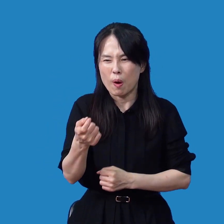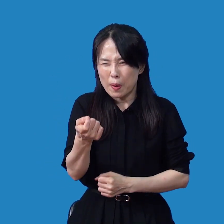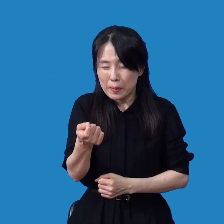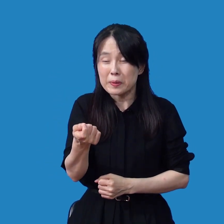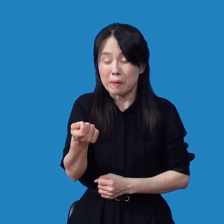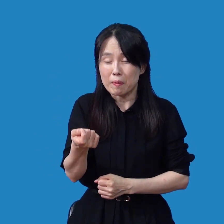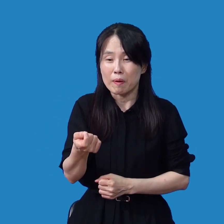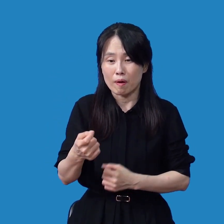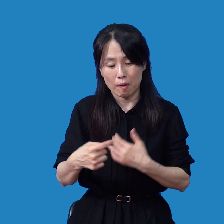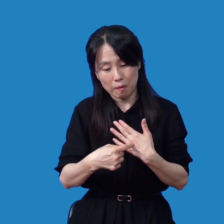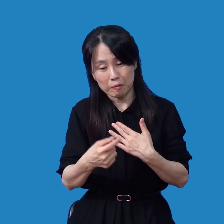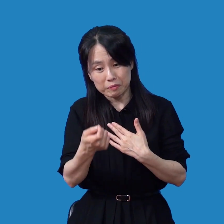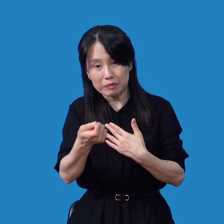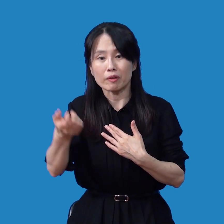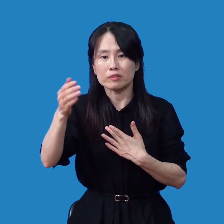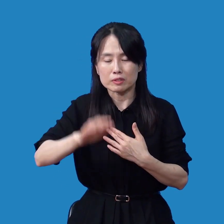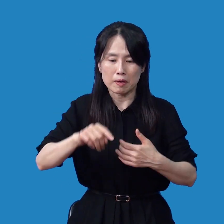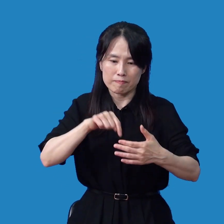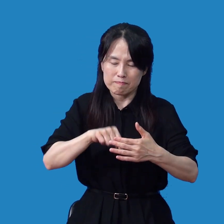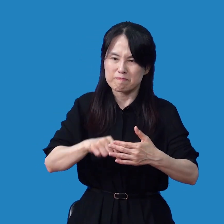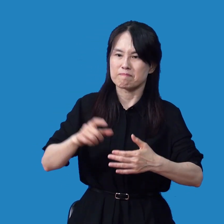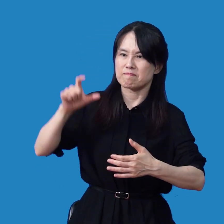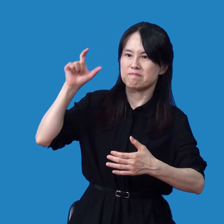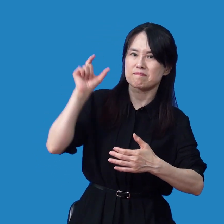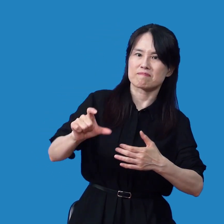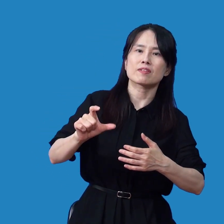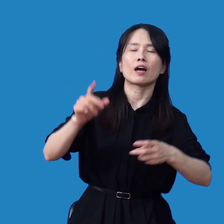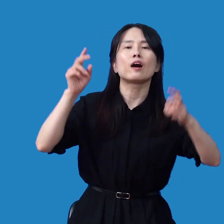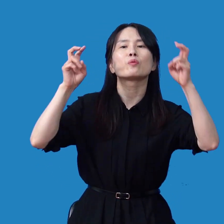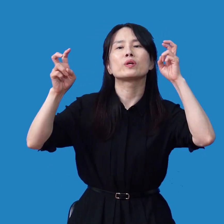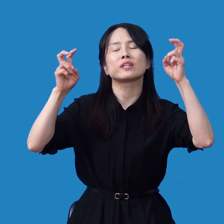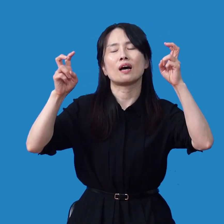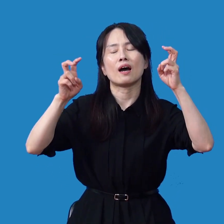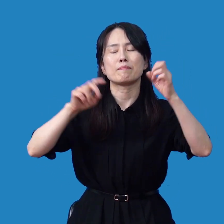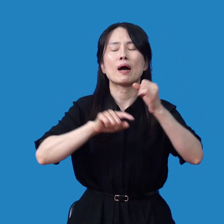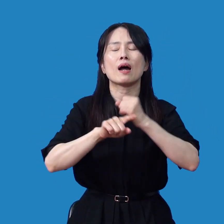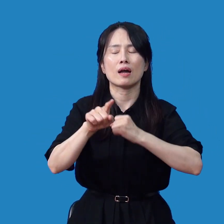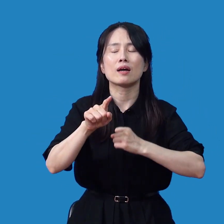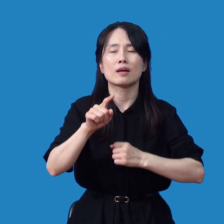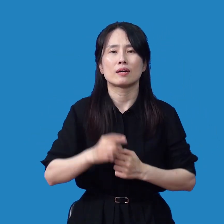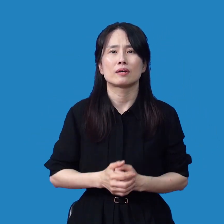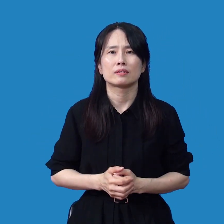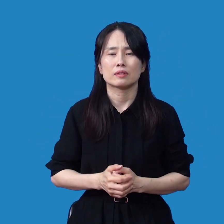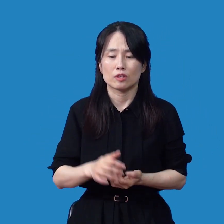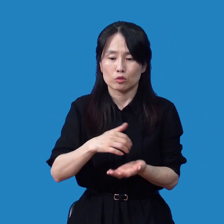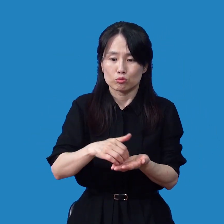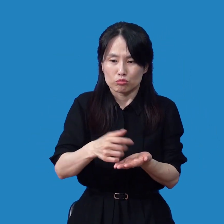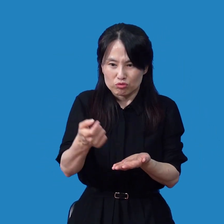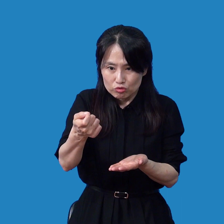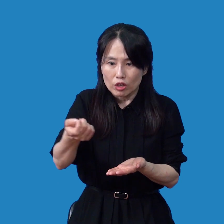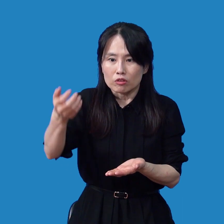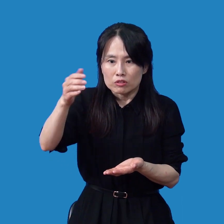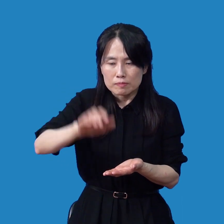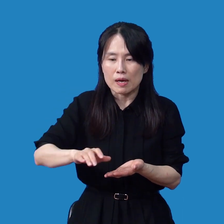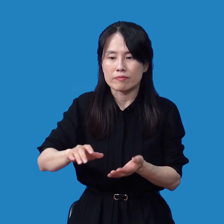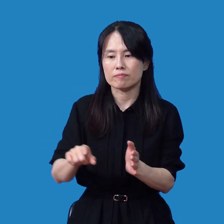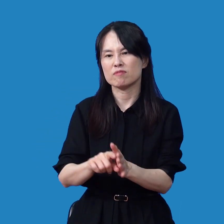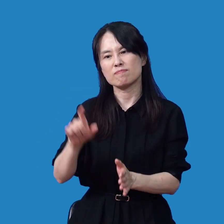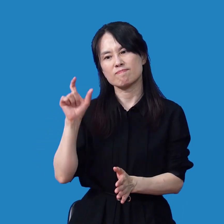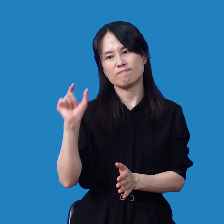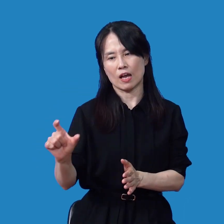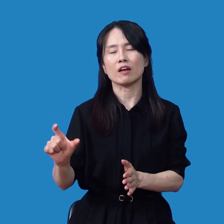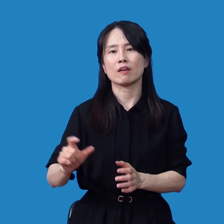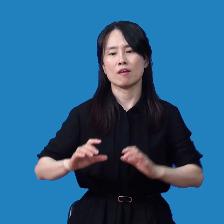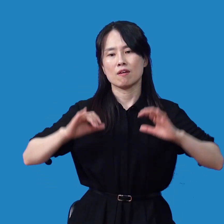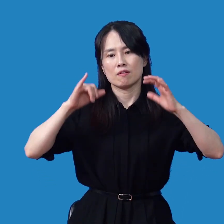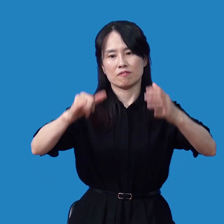강소기업. 남은 자는 정말 강소한 사람들입니다. 숫자는 적지만 강한 사람들,